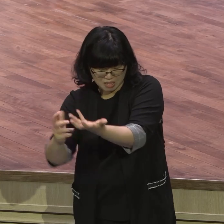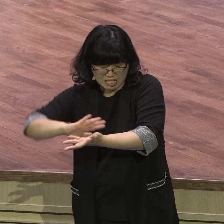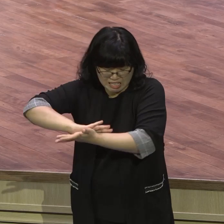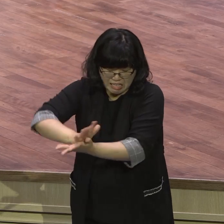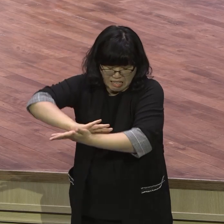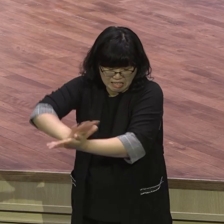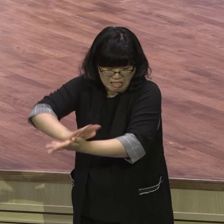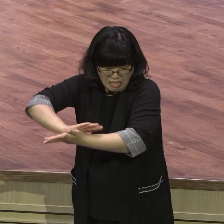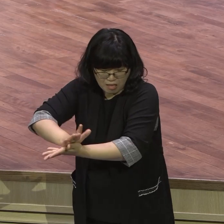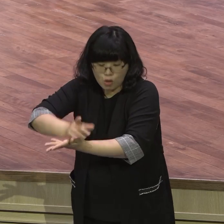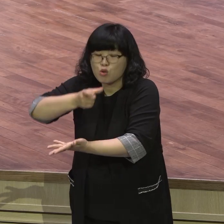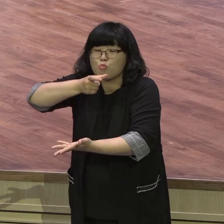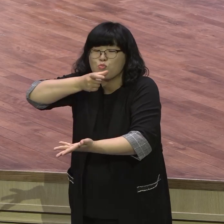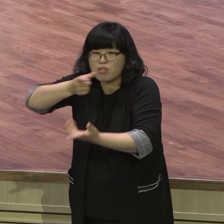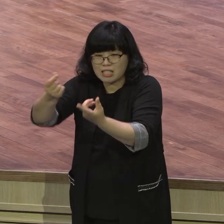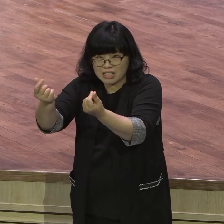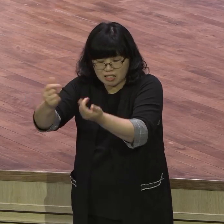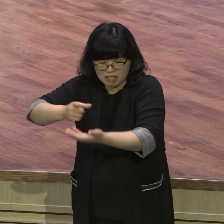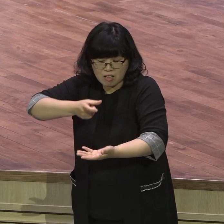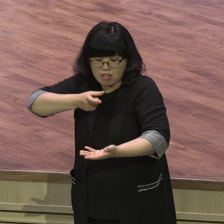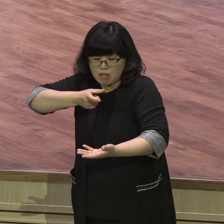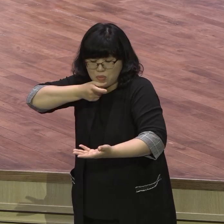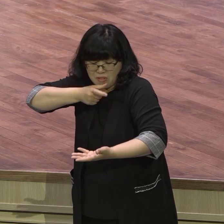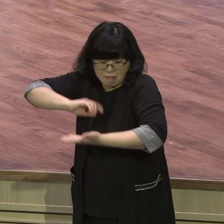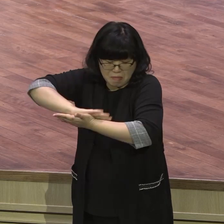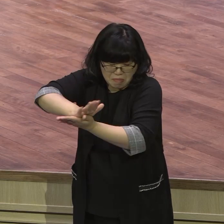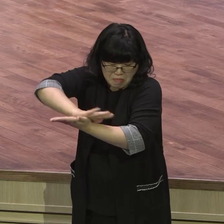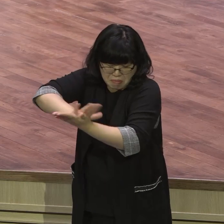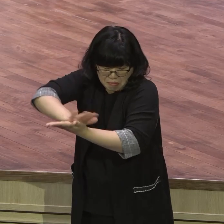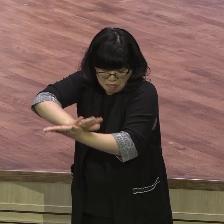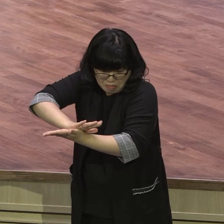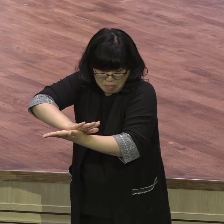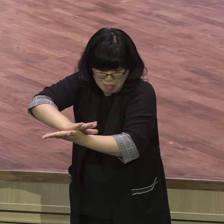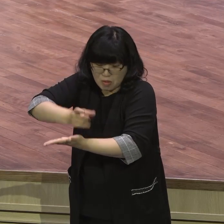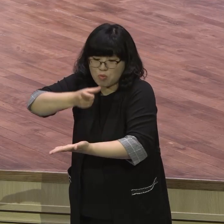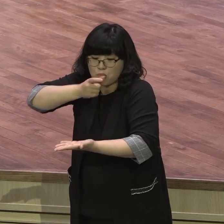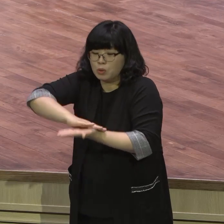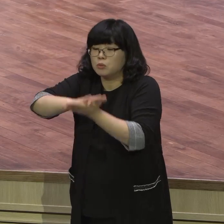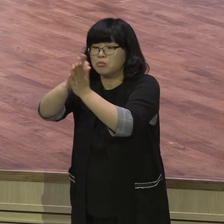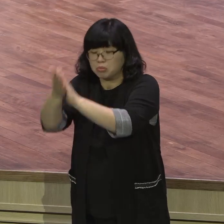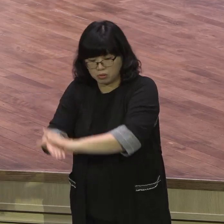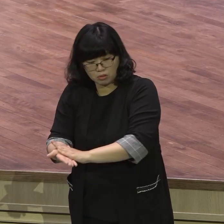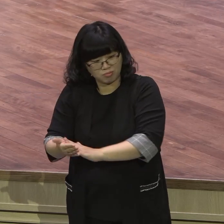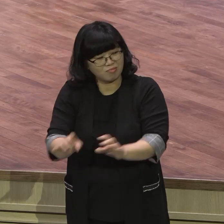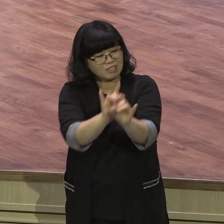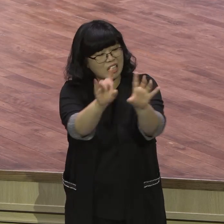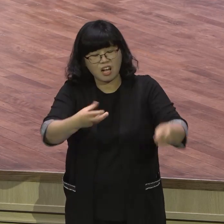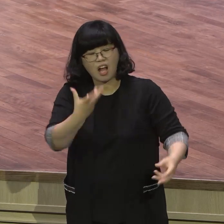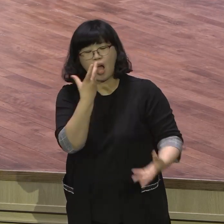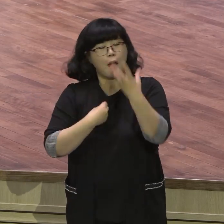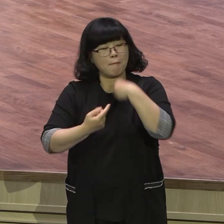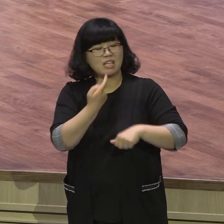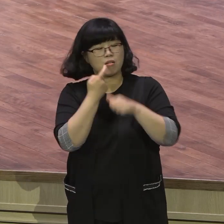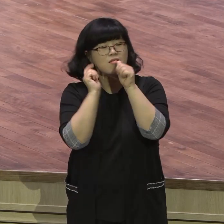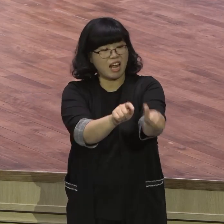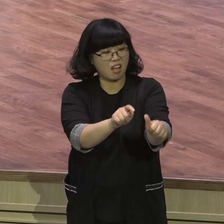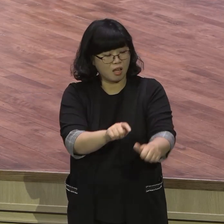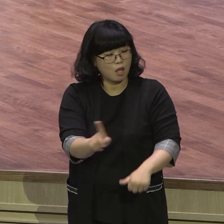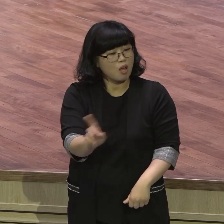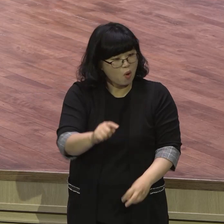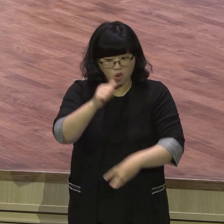그걸 다 물하고 다 갈아가지고 다 마셔라 무슨 말입니까 이거 신이 아니다는 겁니다 갈아간 맛이